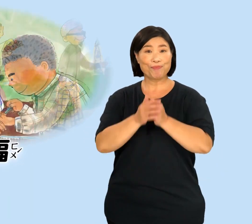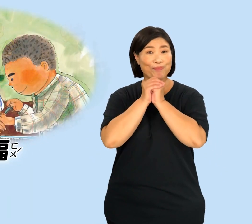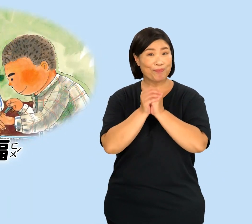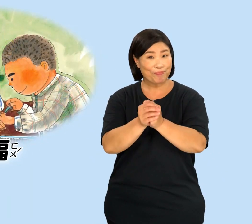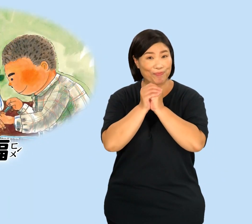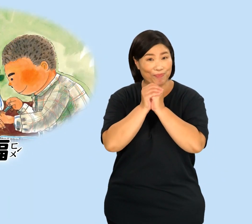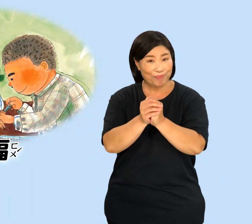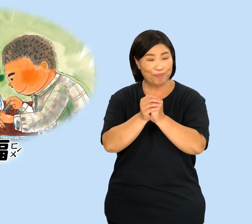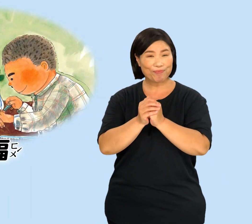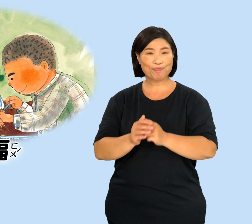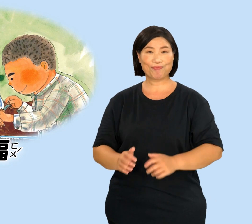祝福，